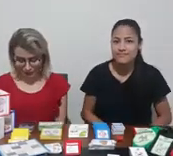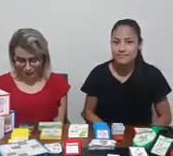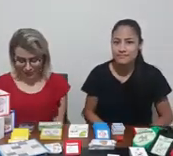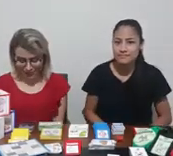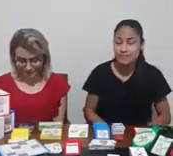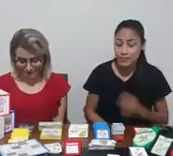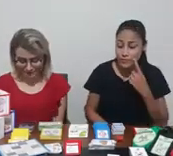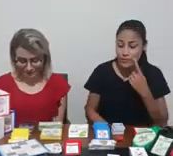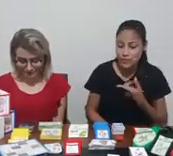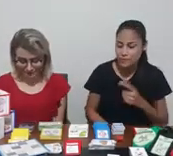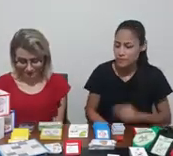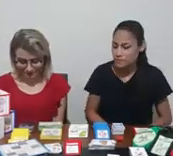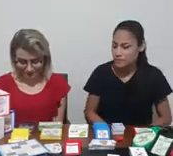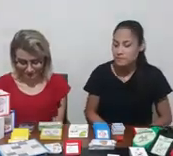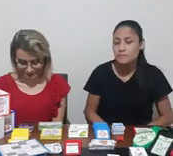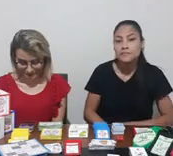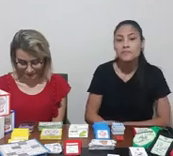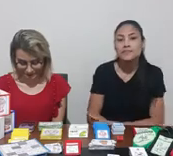Vamos lá?